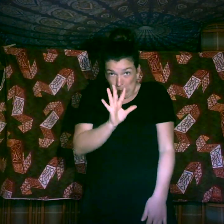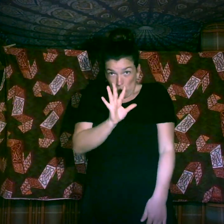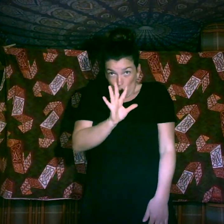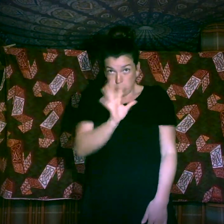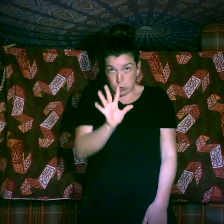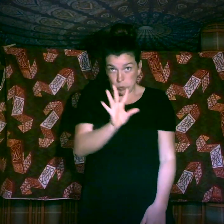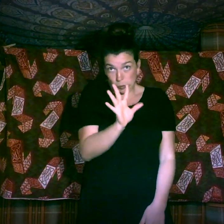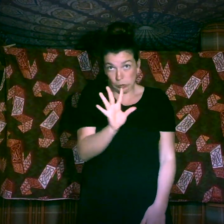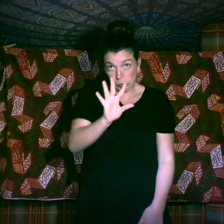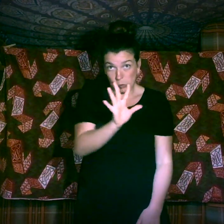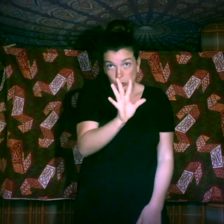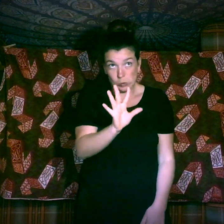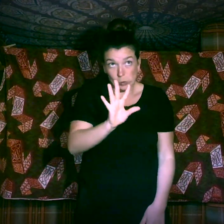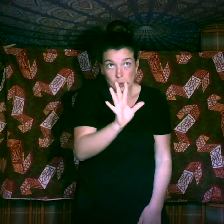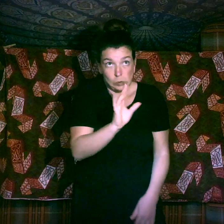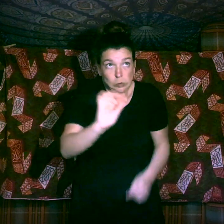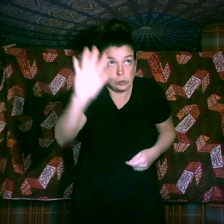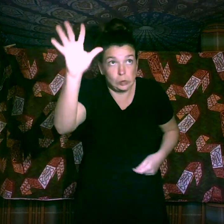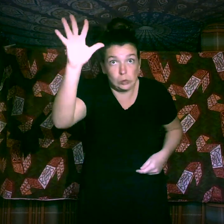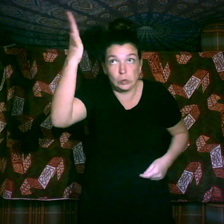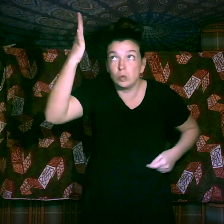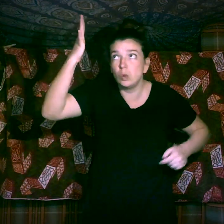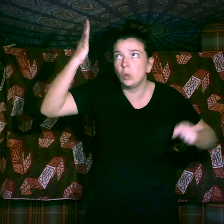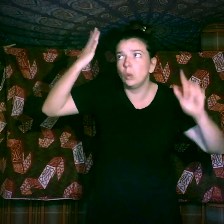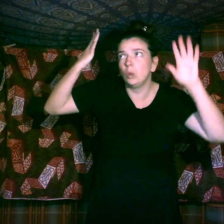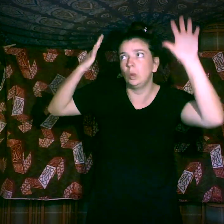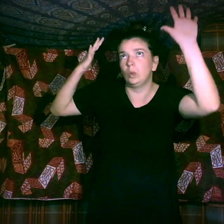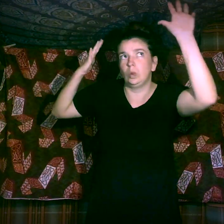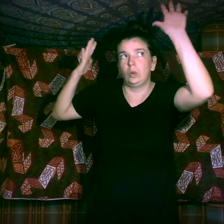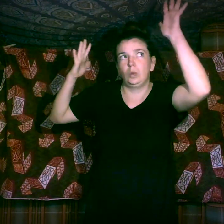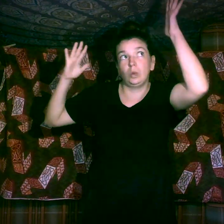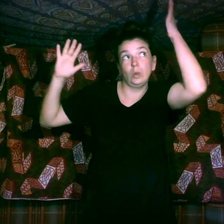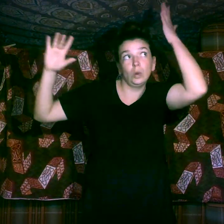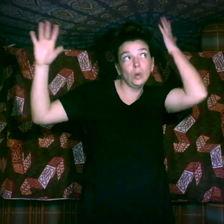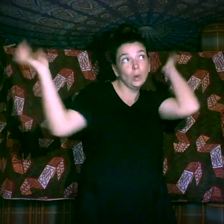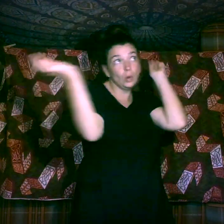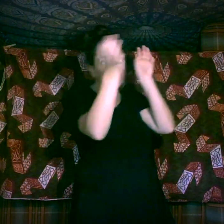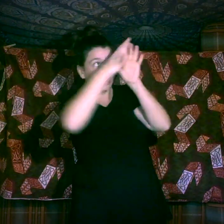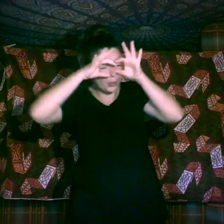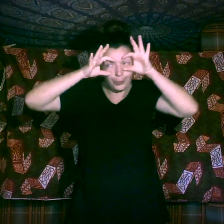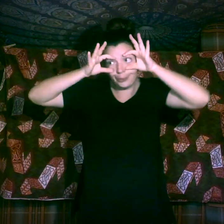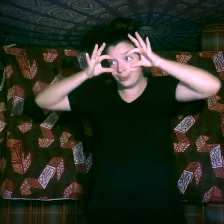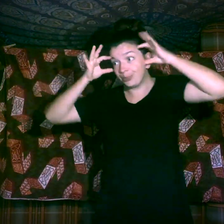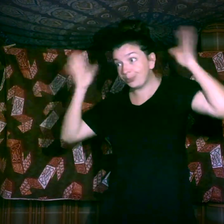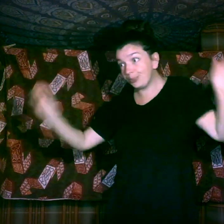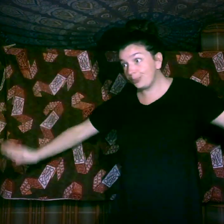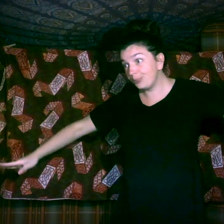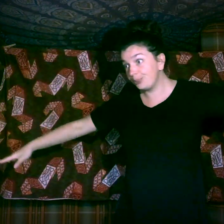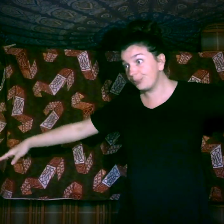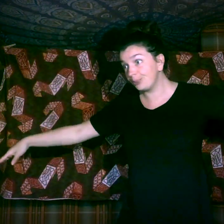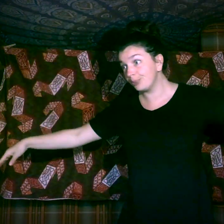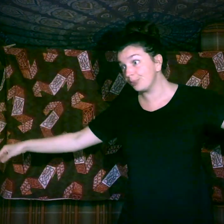passer dessous. Allons-y. Il n'y a plus qu'à s'y enfoncer.